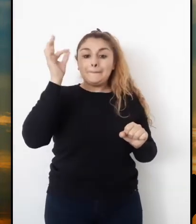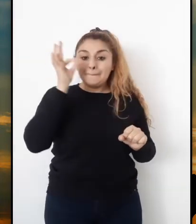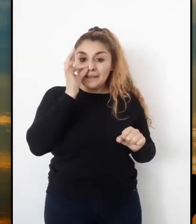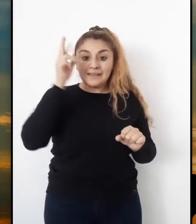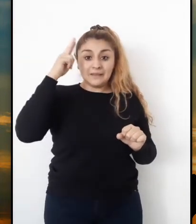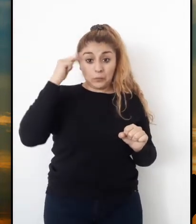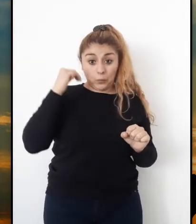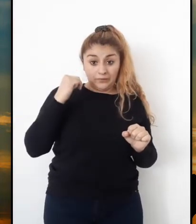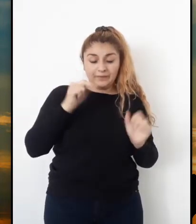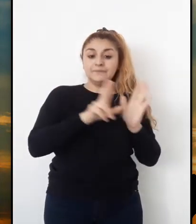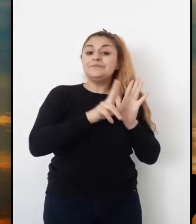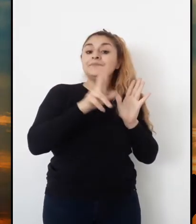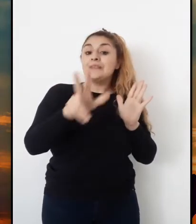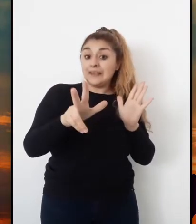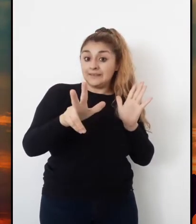28 y